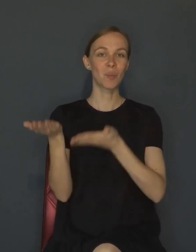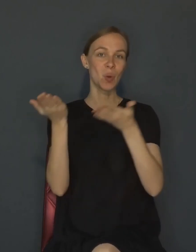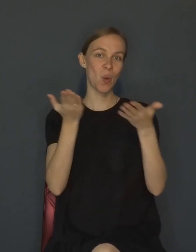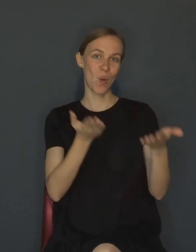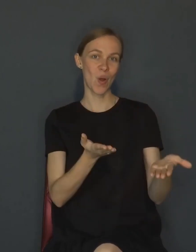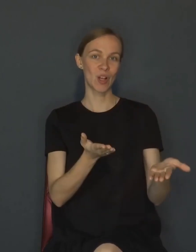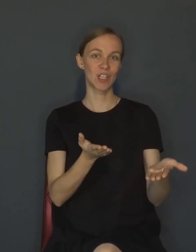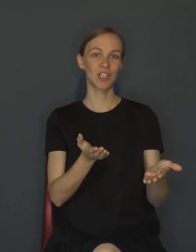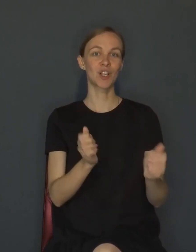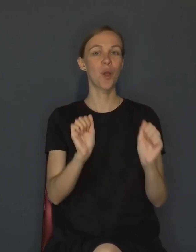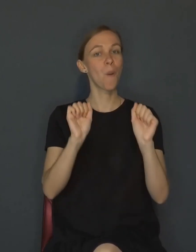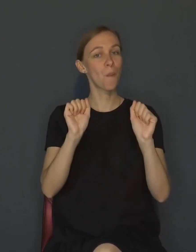можновладних родичів,